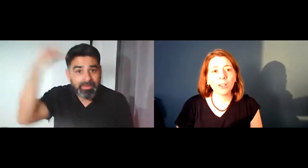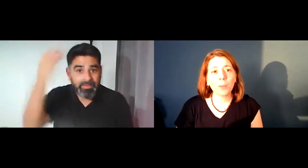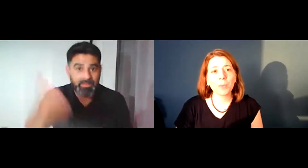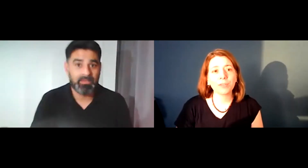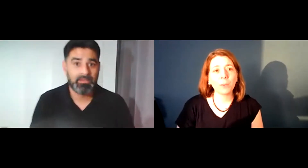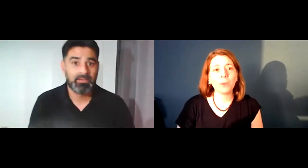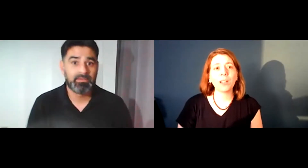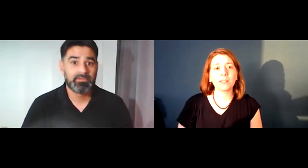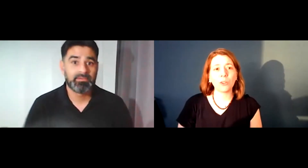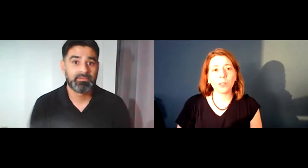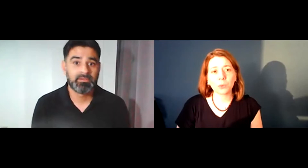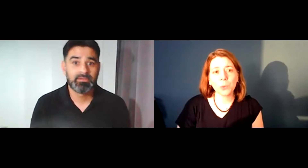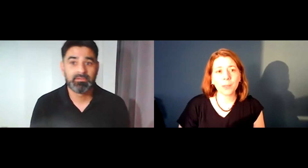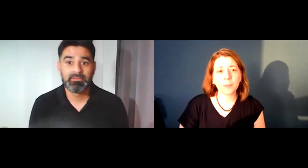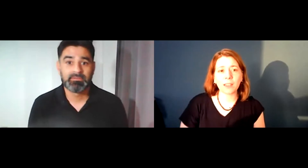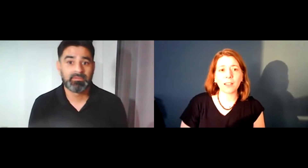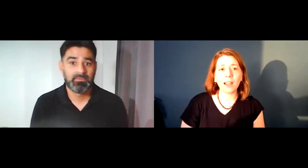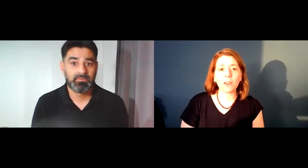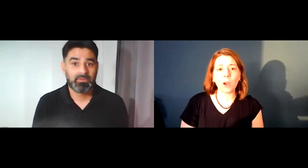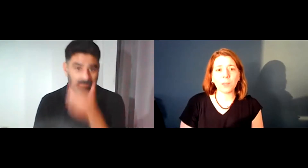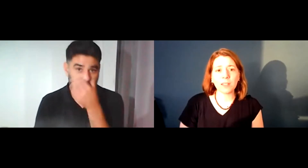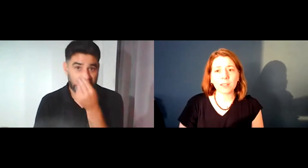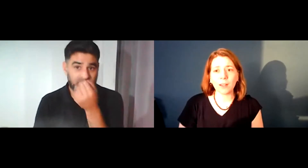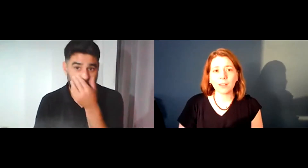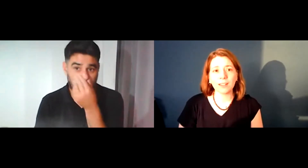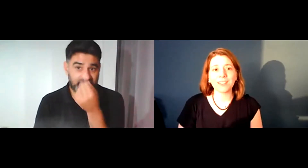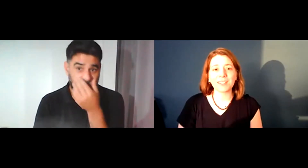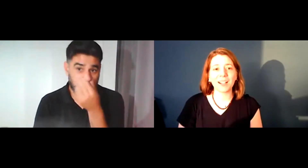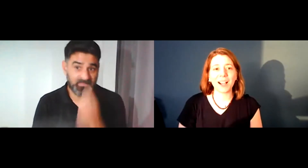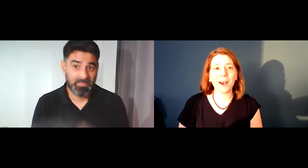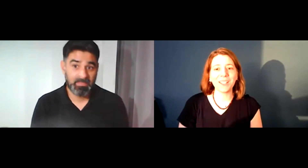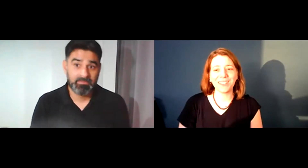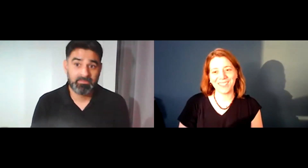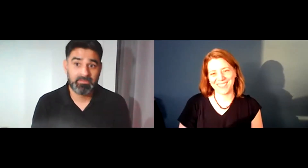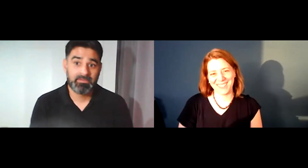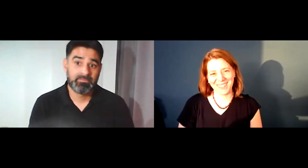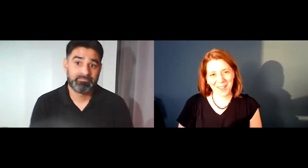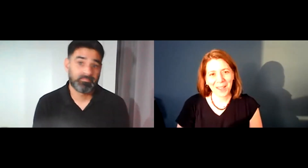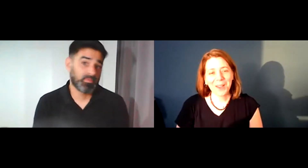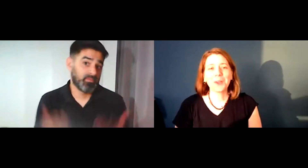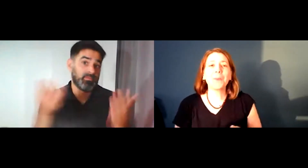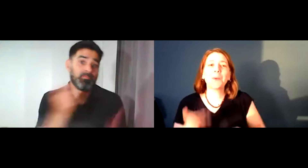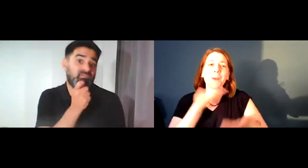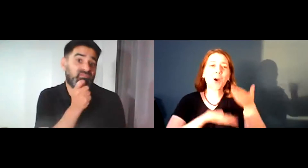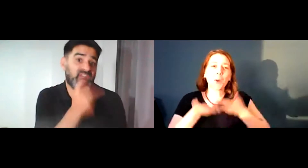por favor, hasta lo de Rubén, mandan algo, avisan, dice Javi. Buenísimo. Nos podemos